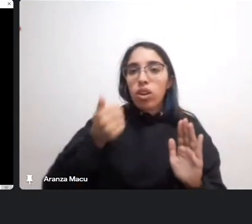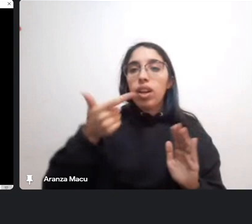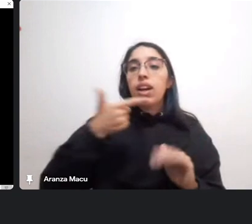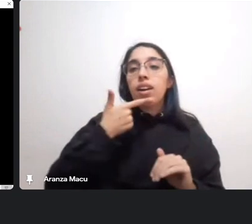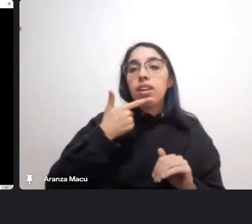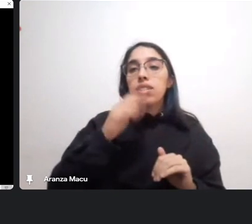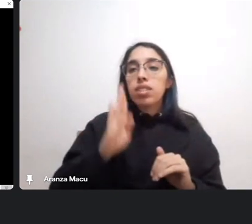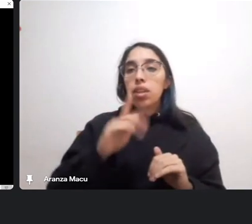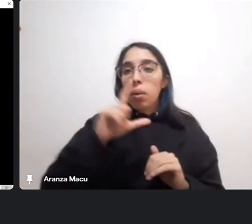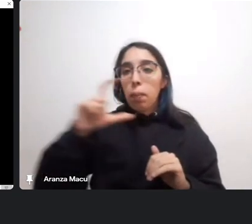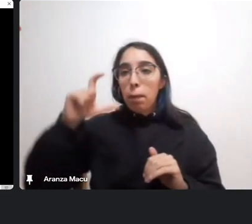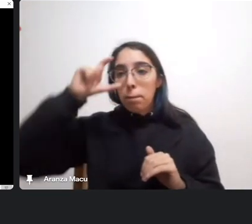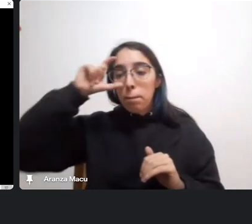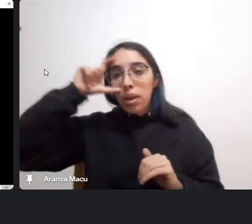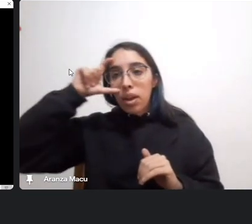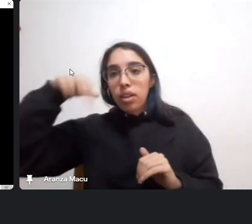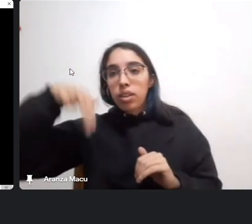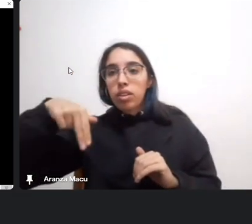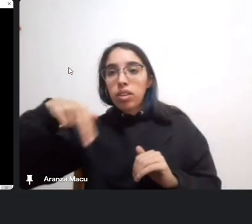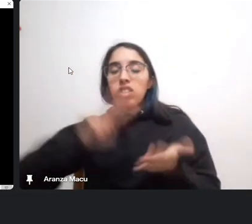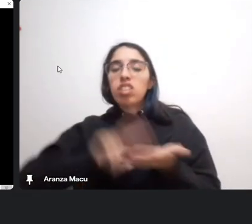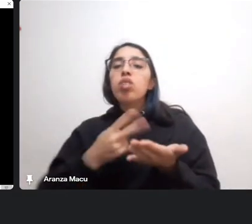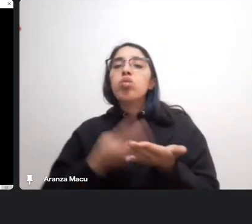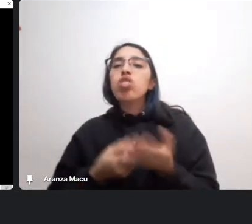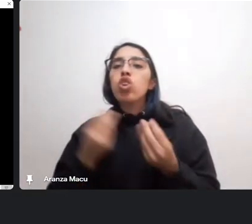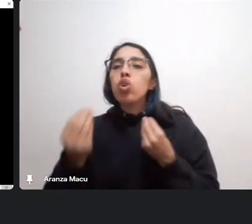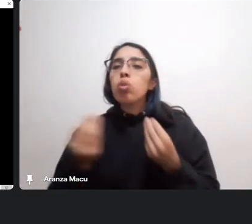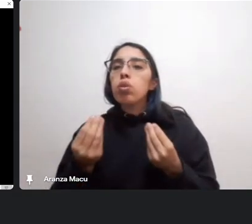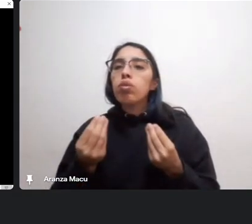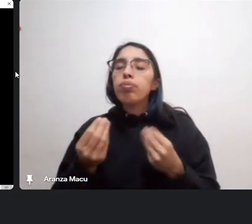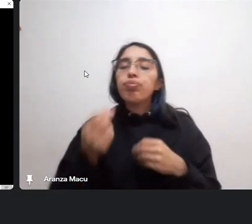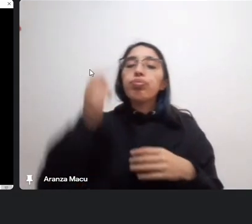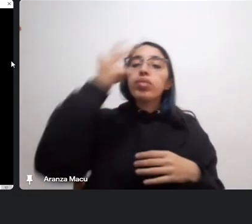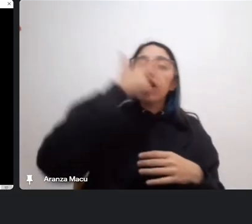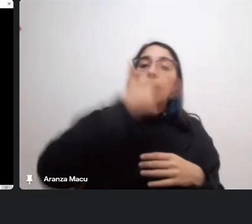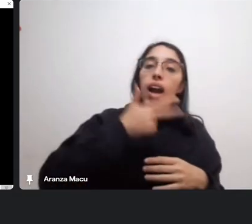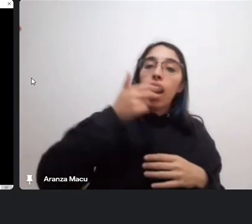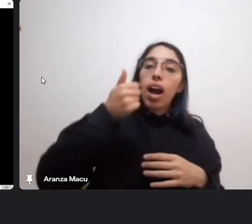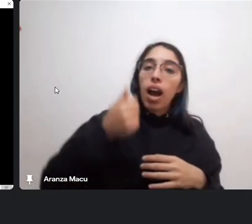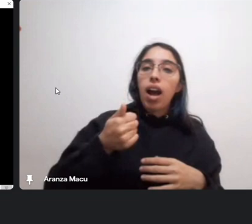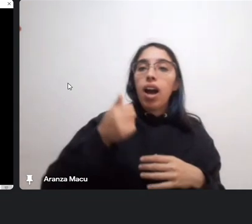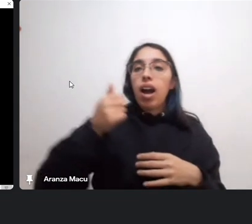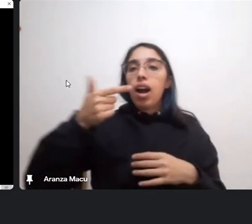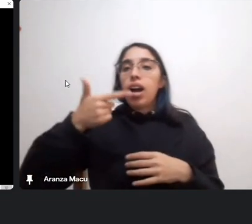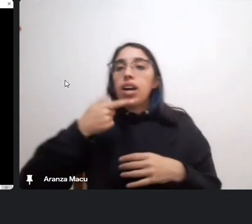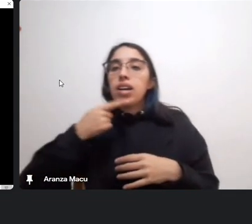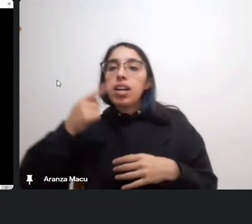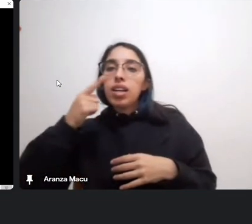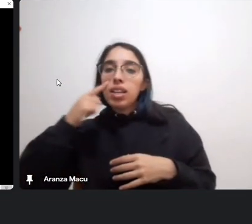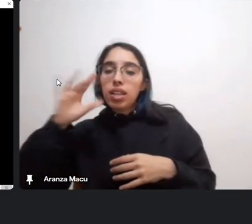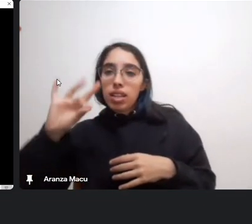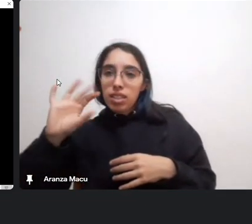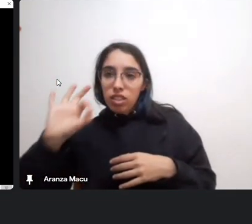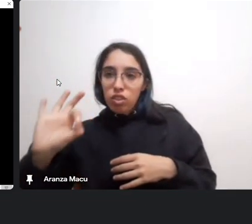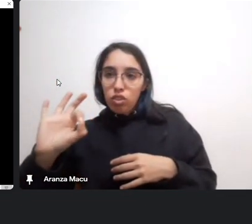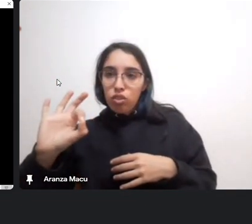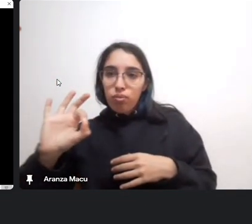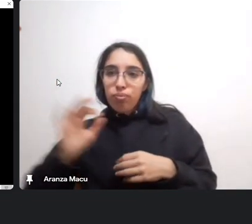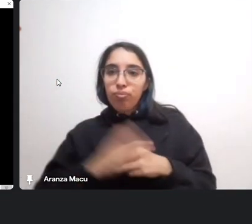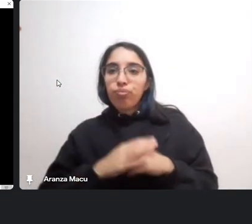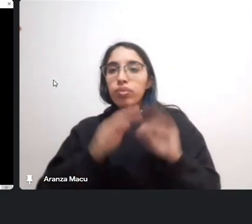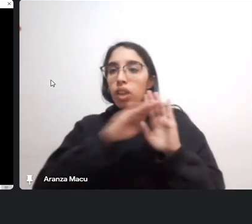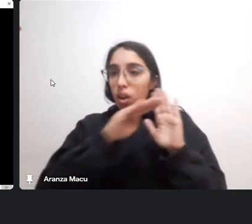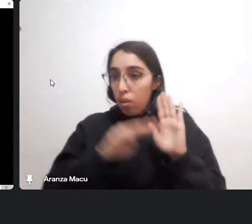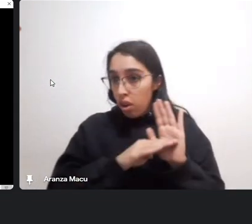Han sido. Ha sido. Ha sido porque es el has, ¿sí? Entonces, ha sido, ha. Si yo tengo received solo,